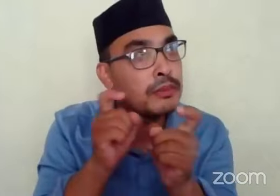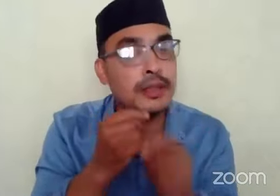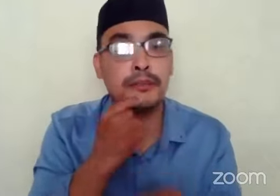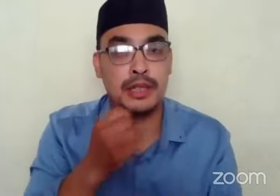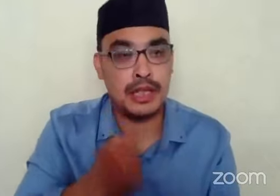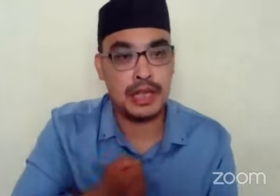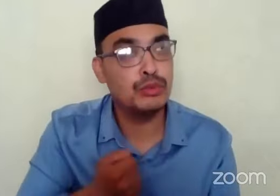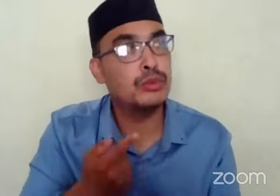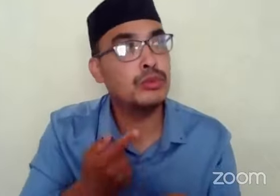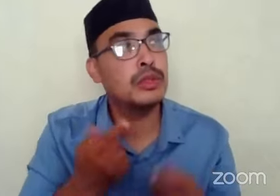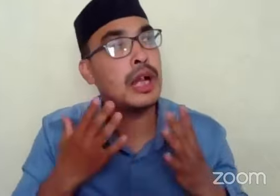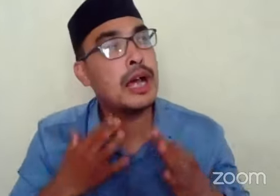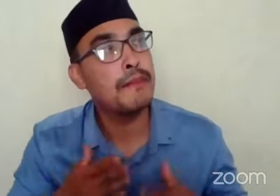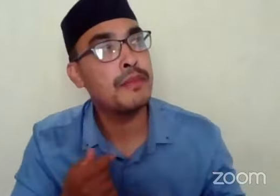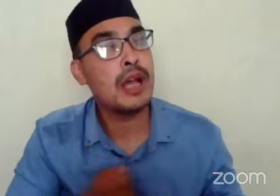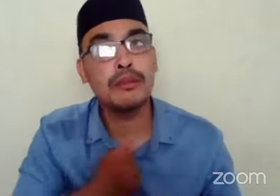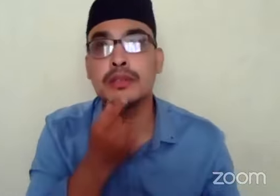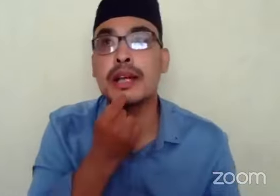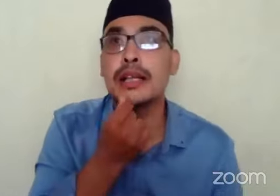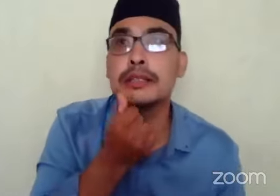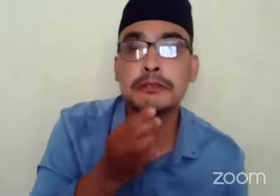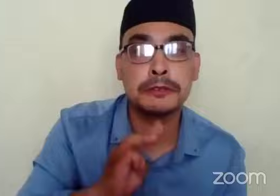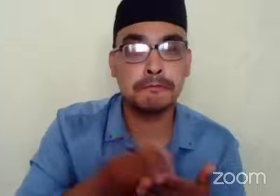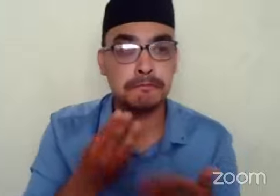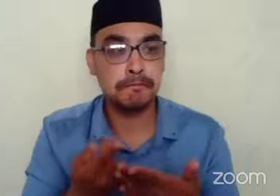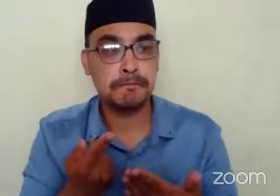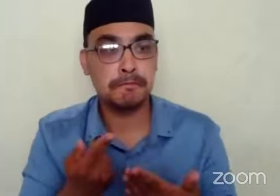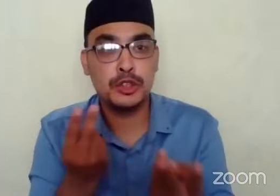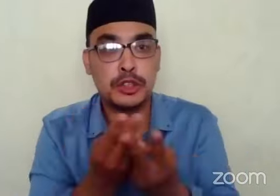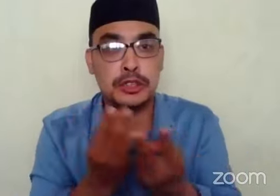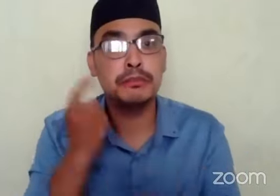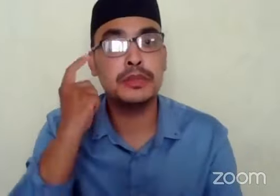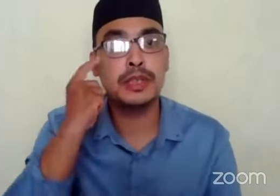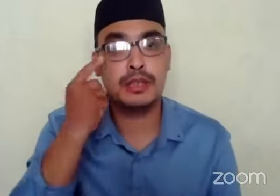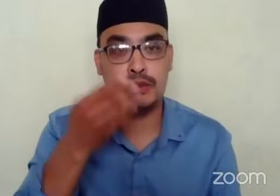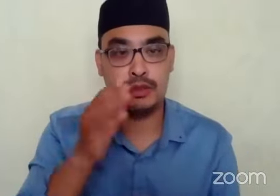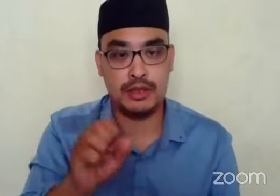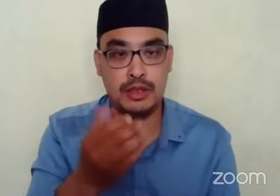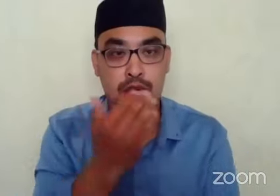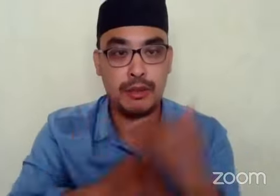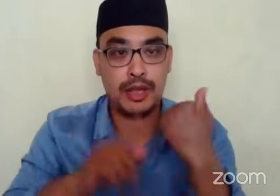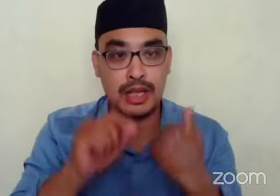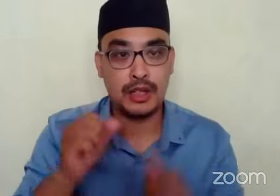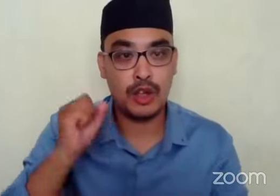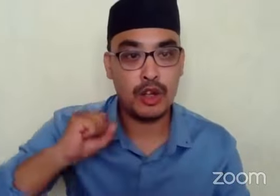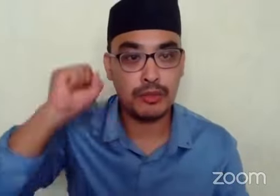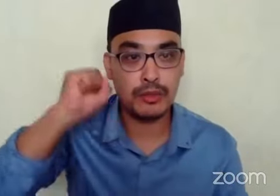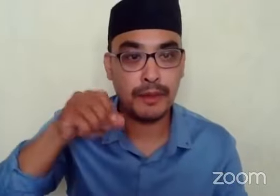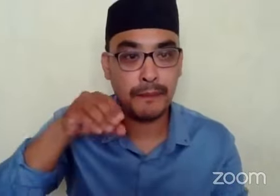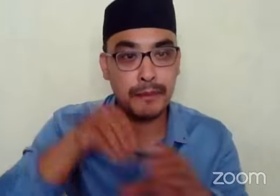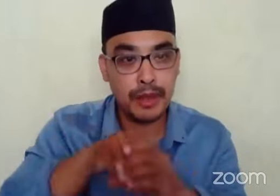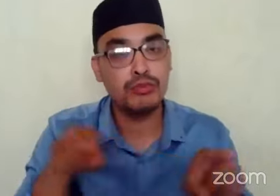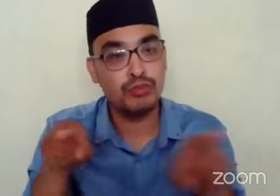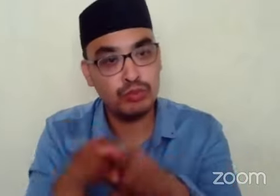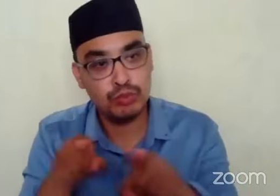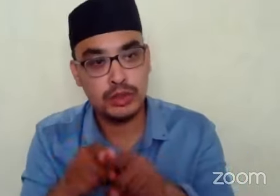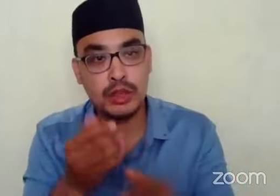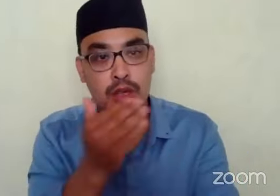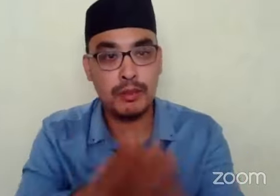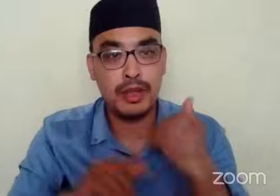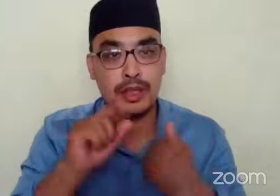विज्ञापन गरेको भनेर चाहिँ इभन डिजेबिलिटी मुभमेन्टभित्रै पनि डिजेबिलिटी मुभमेन्टभित्रै पनि त्यसरी गरिन्छ।